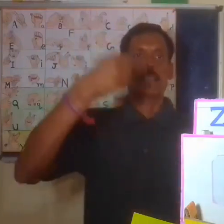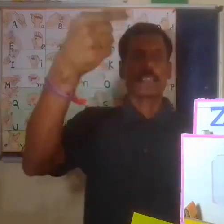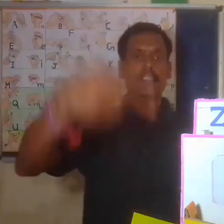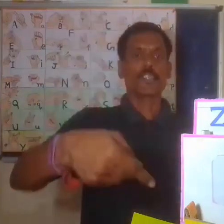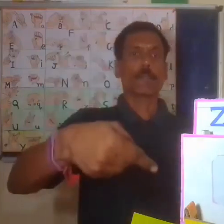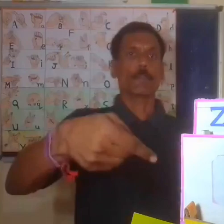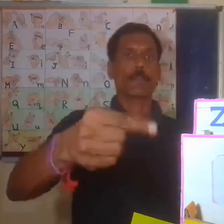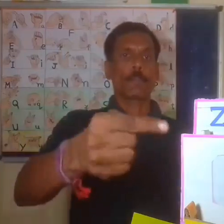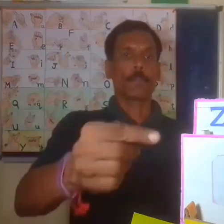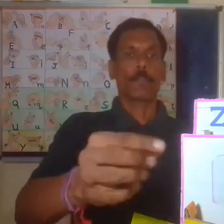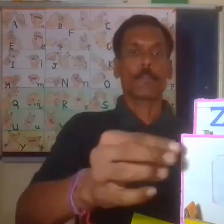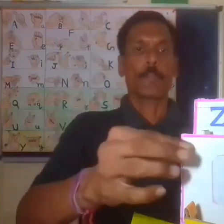जिप